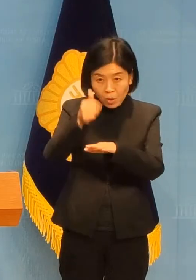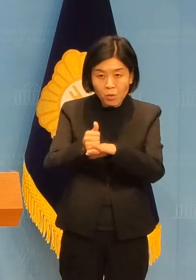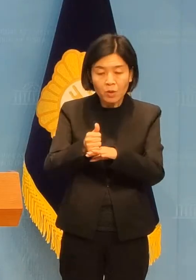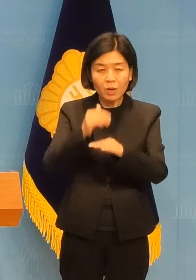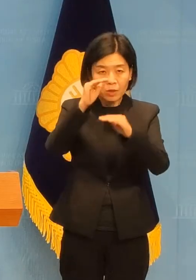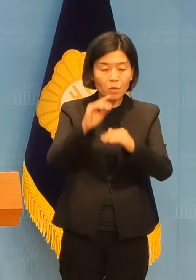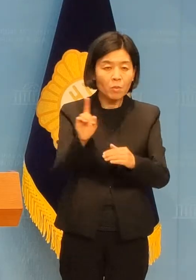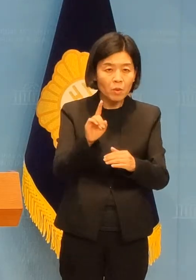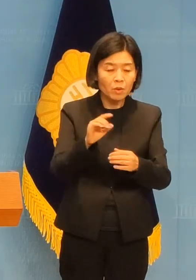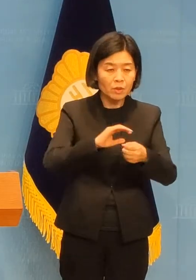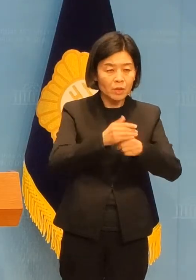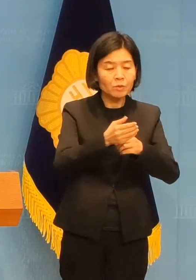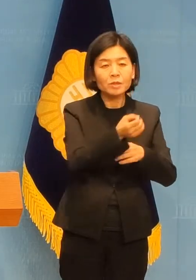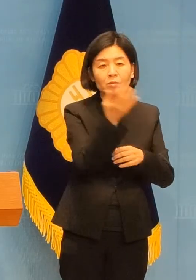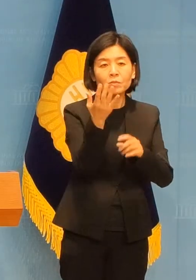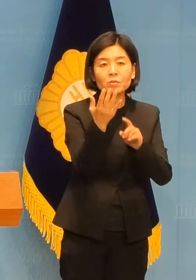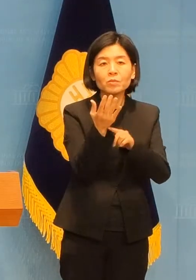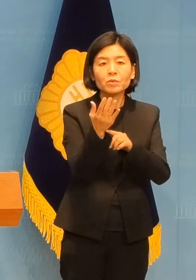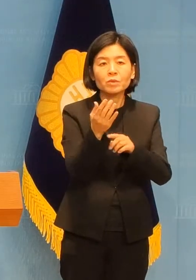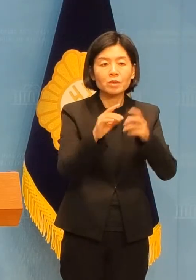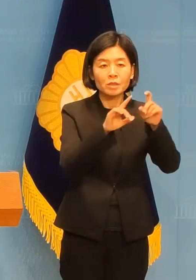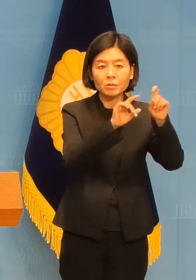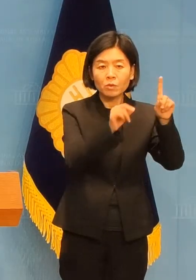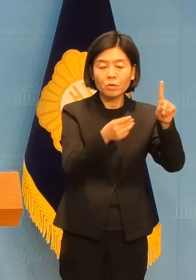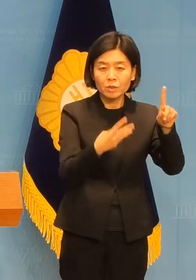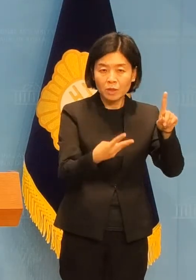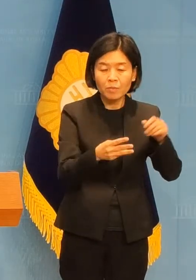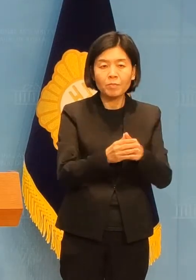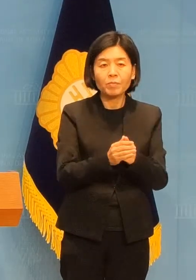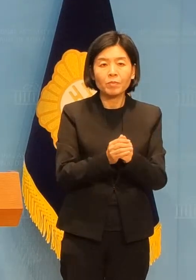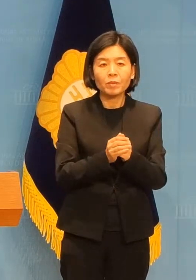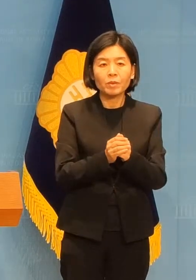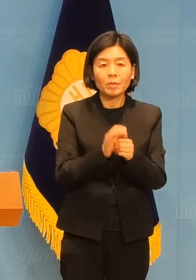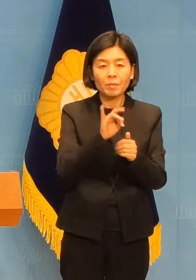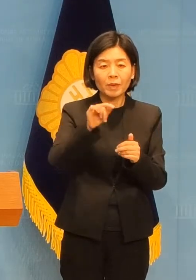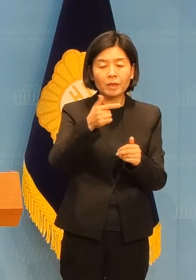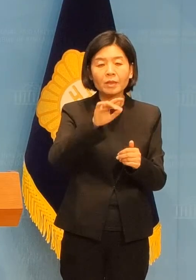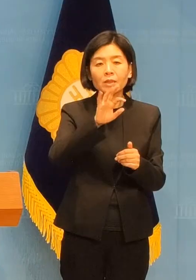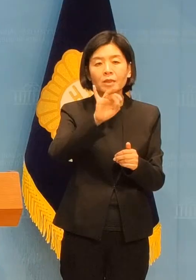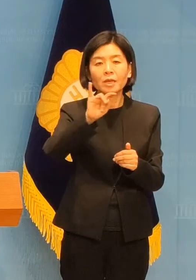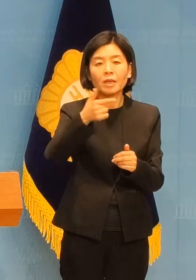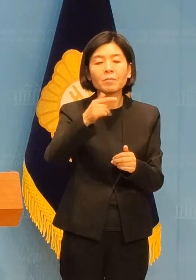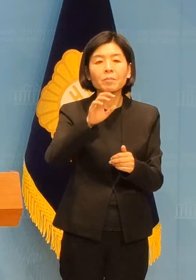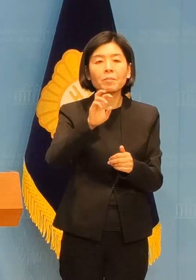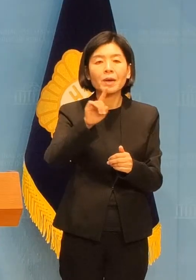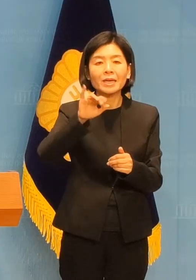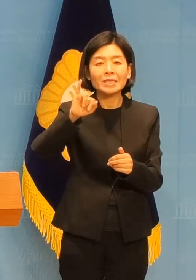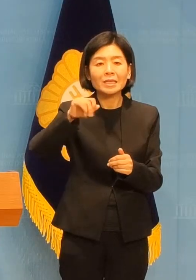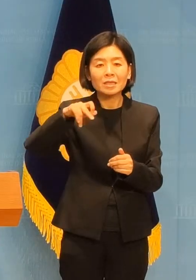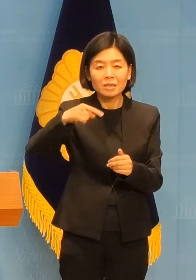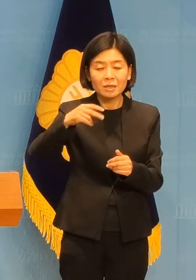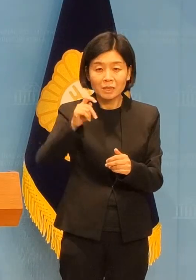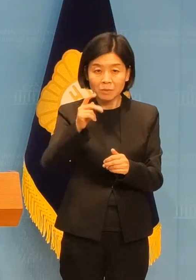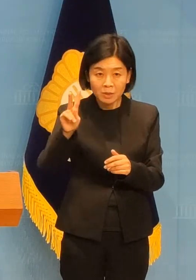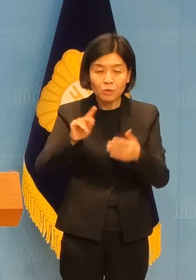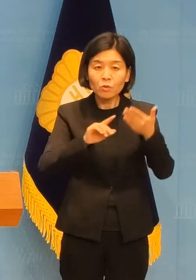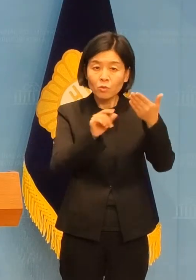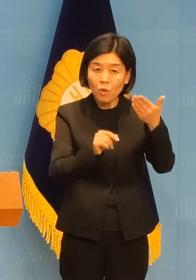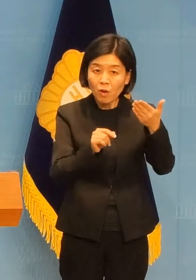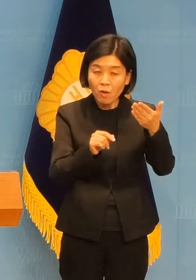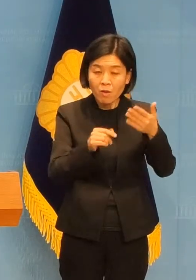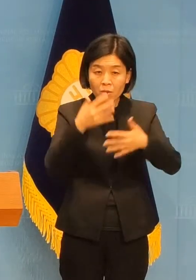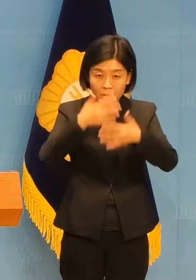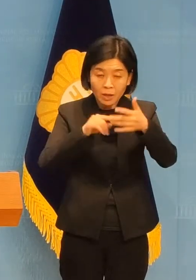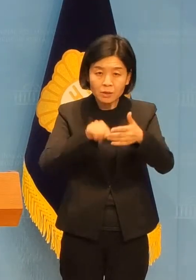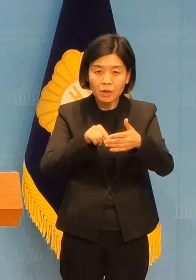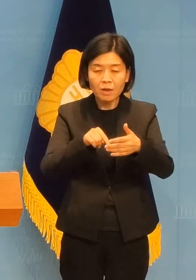보고드리겠습니다. 대구신문 11월 3일 보도와 펜앤마이크 TV 9월 2일 영상에 대해서는 열람 차단으로 언론사와